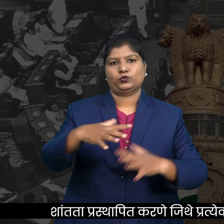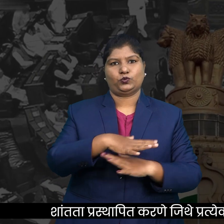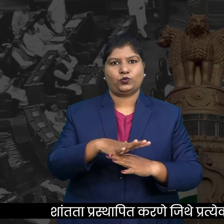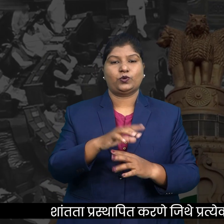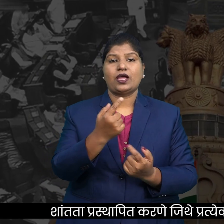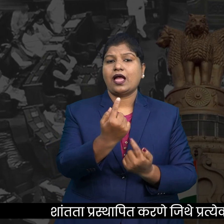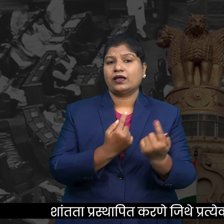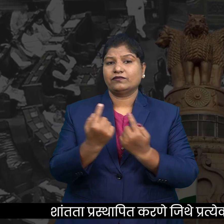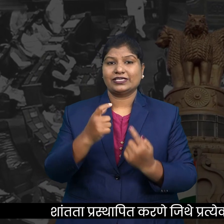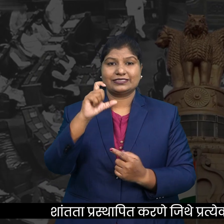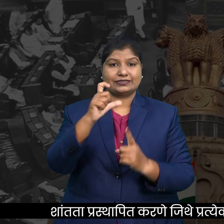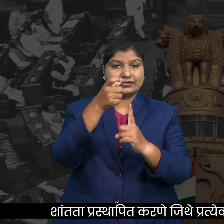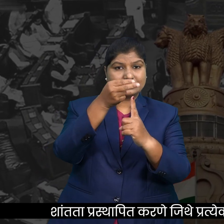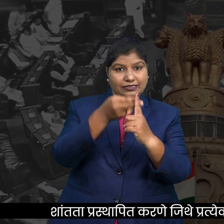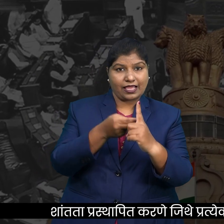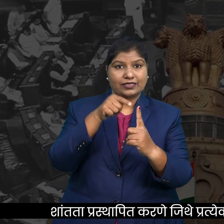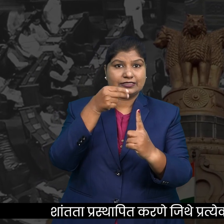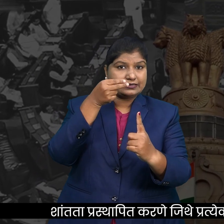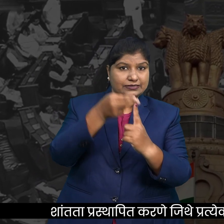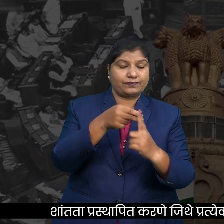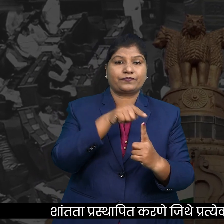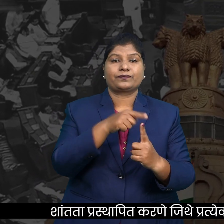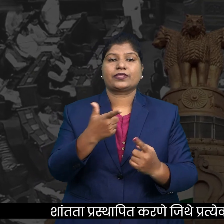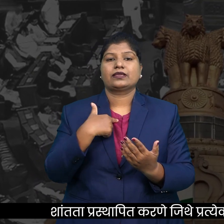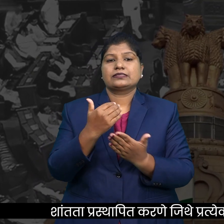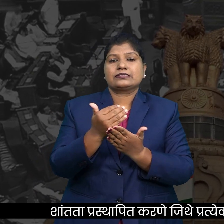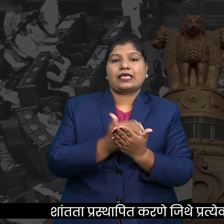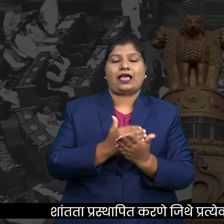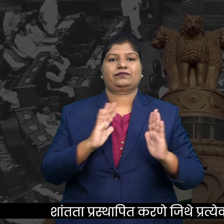जिथे प्रत्येक नागरिक सुरक्षित आणि सुरक्षित वाटते.